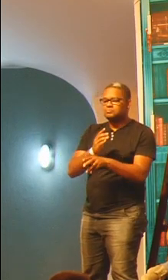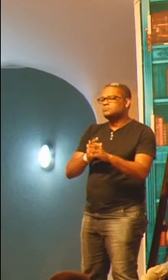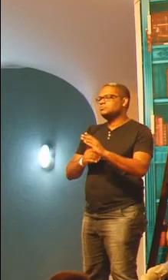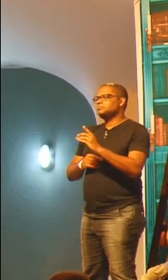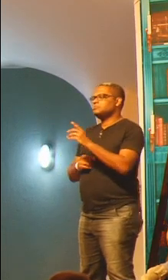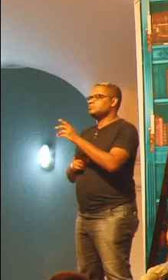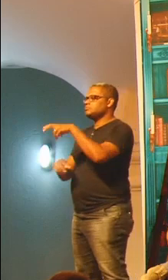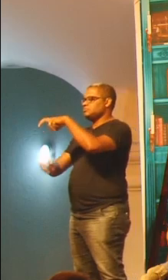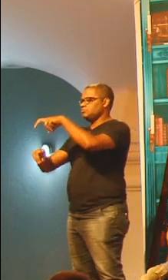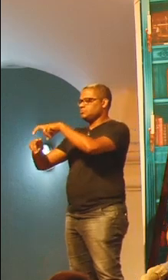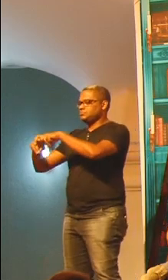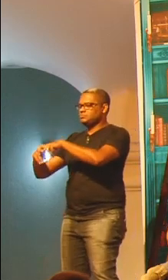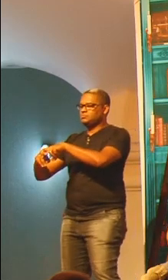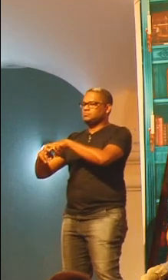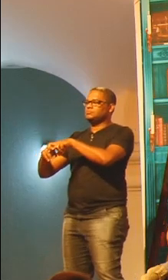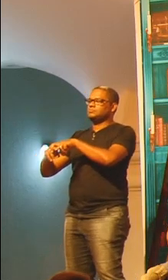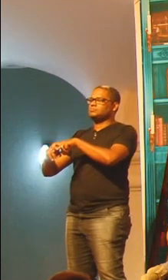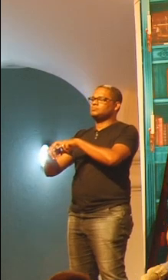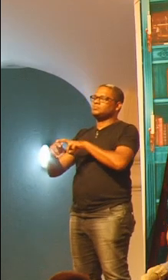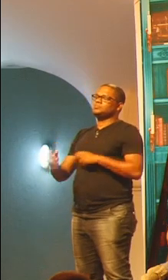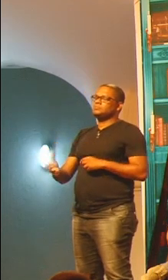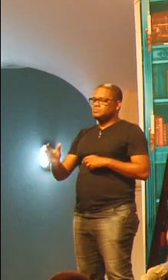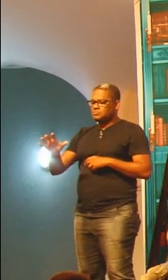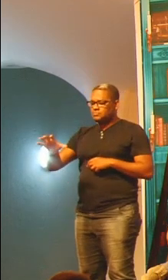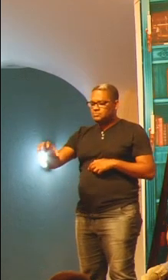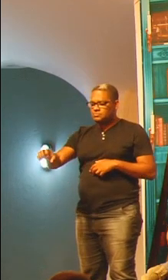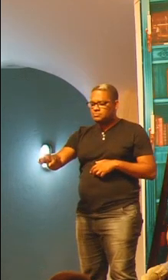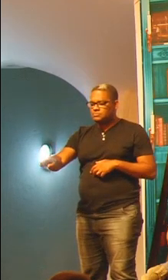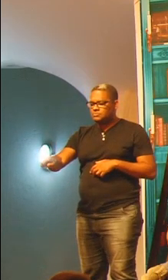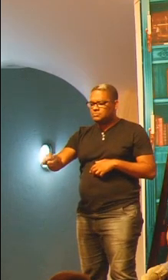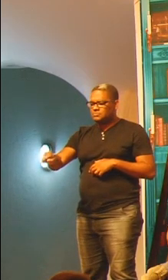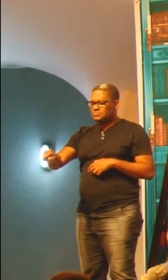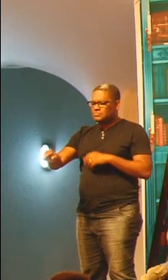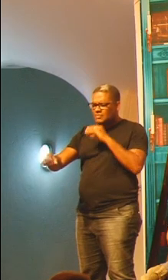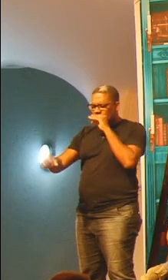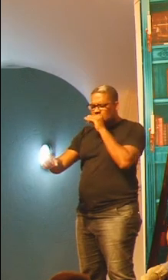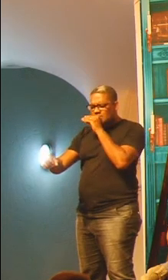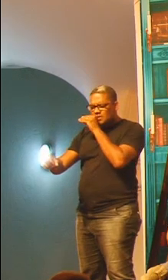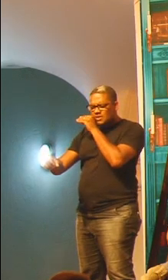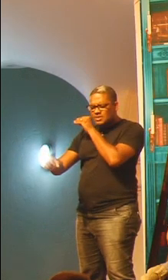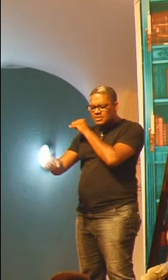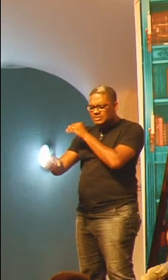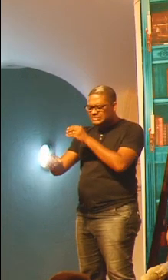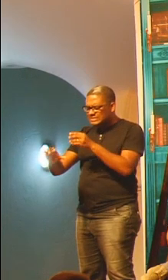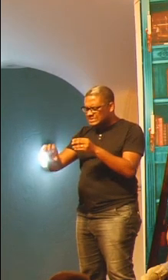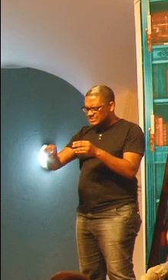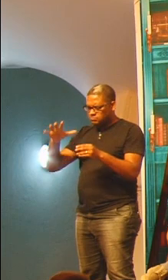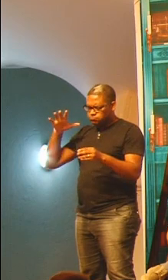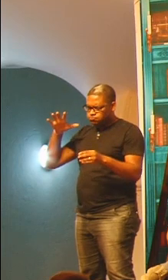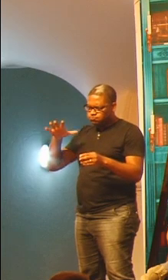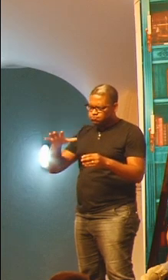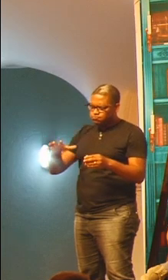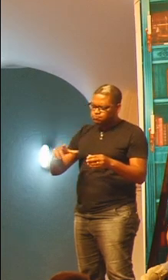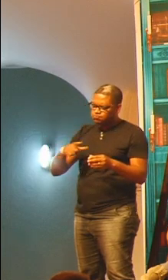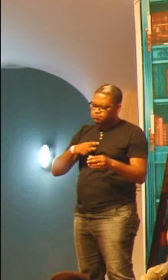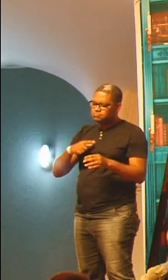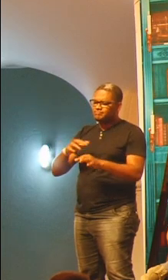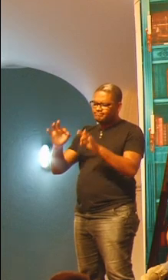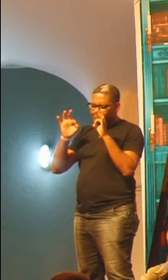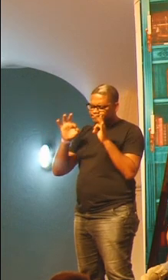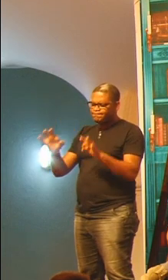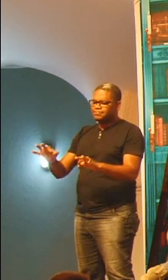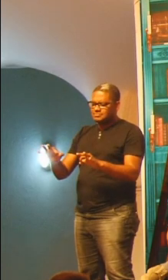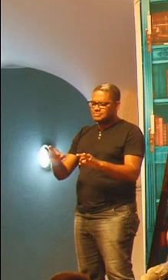lâmina. Estendeu os dedos e sentiu que estava quente ao seu toque, quase candente, quando confirmou do